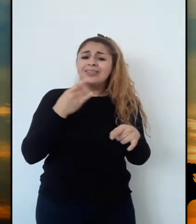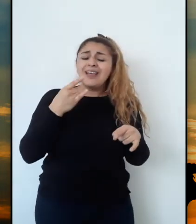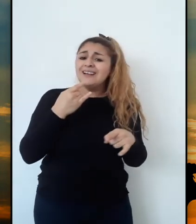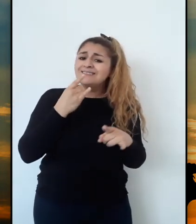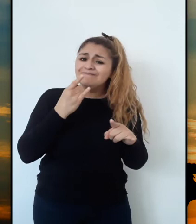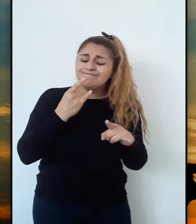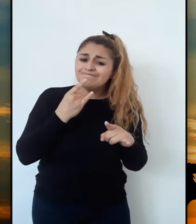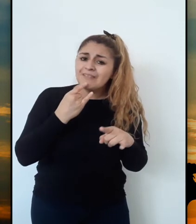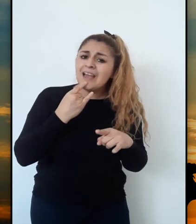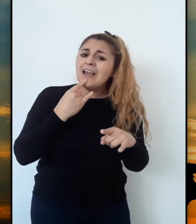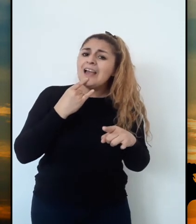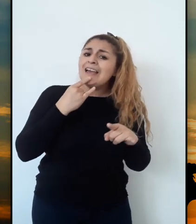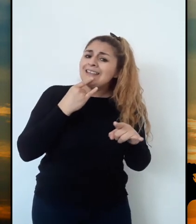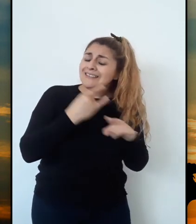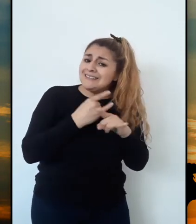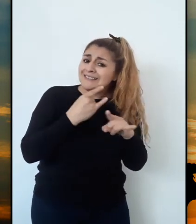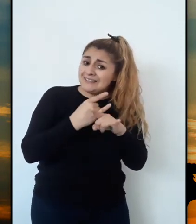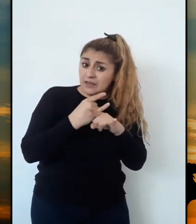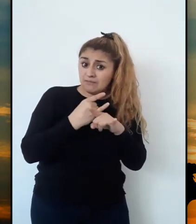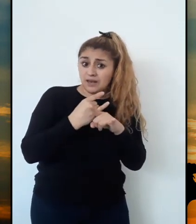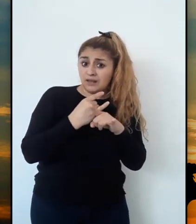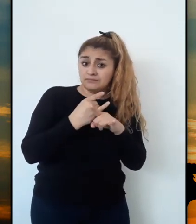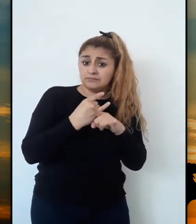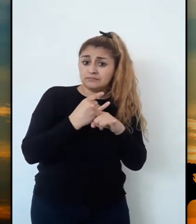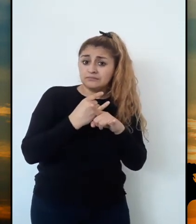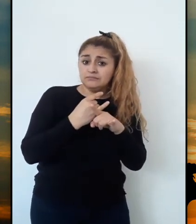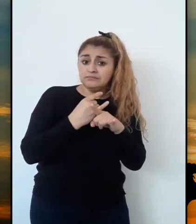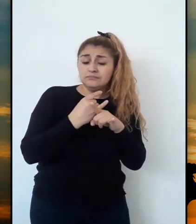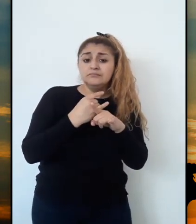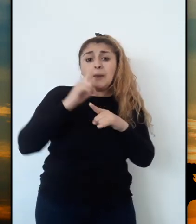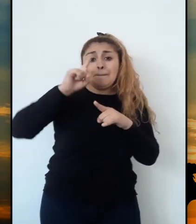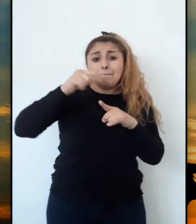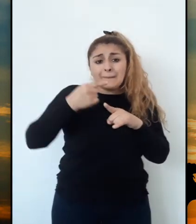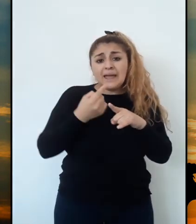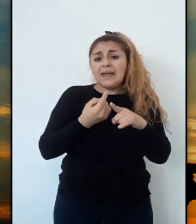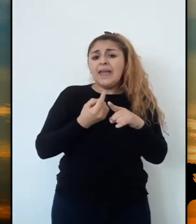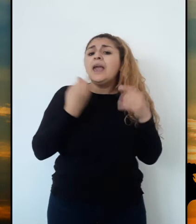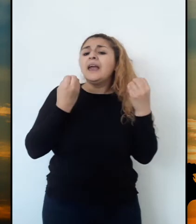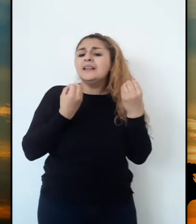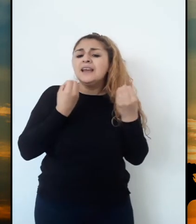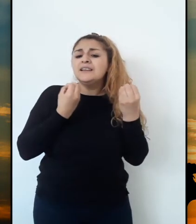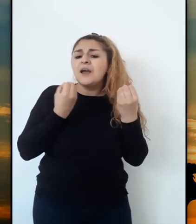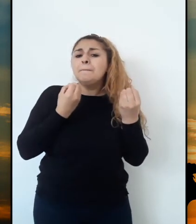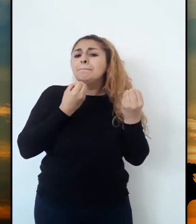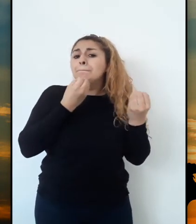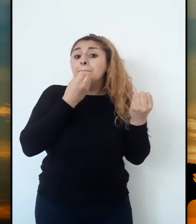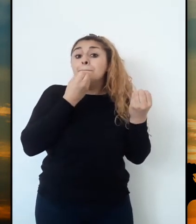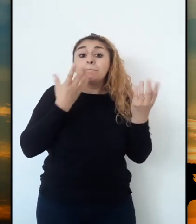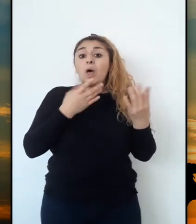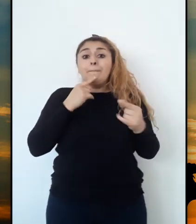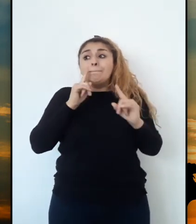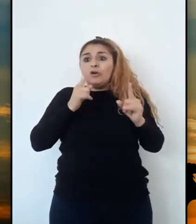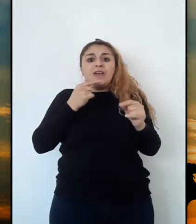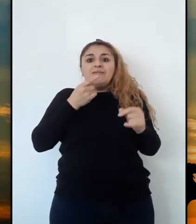sea, juntas, travaillent ensemble, trabajan juntas, coopèrent ensemble, cooperan juntas,